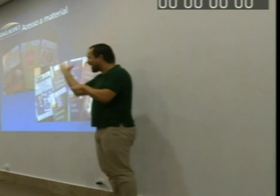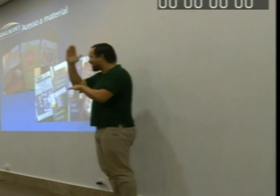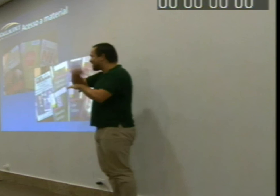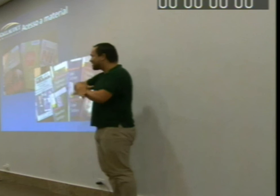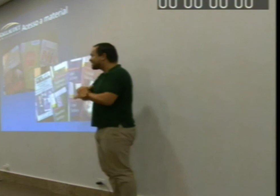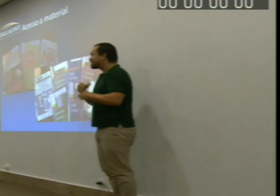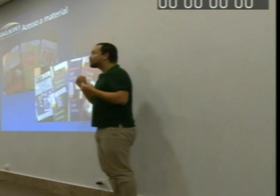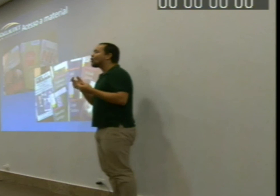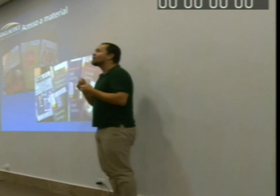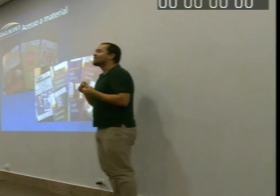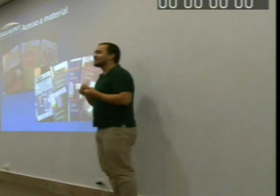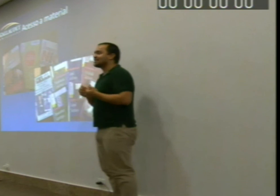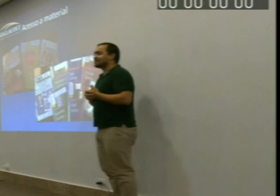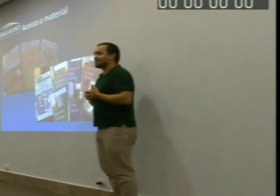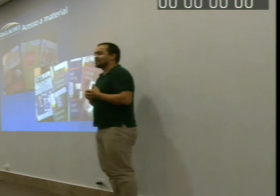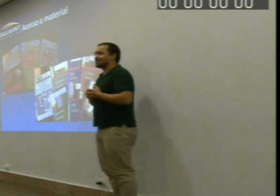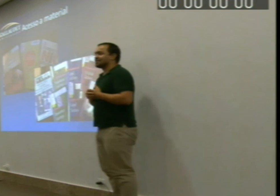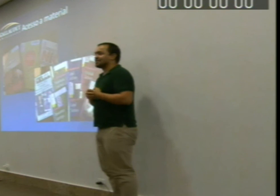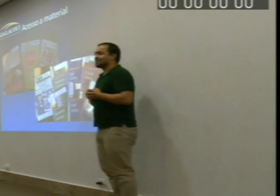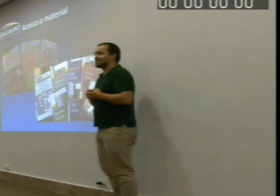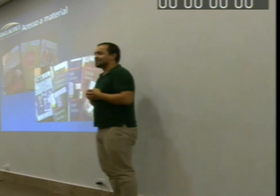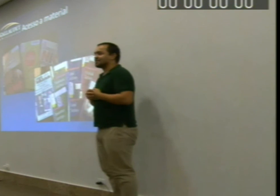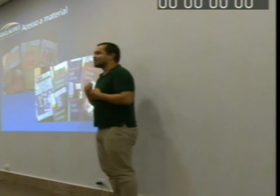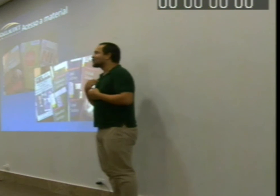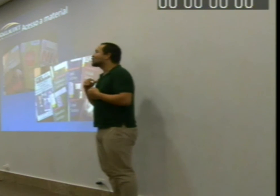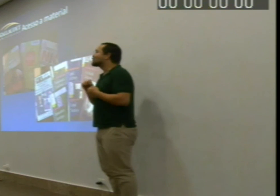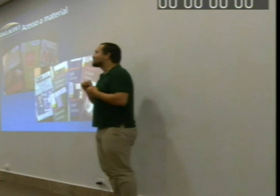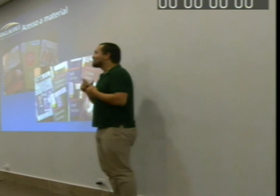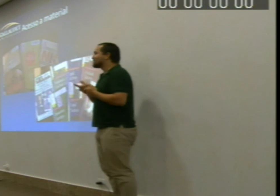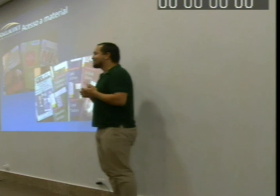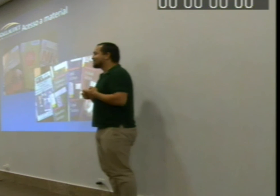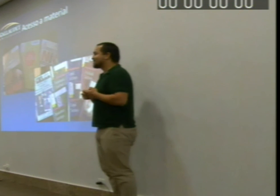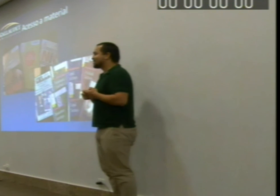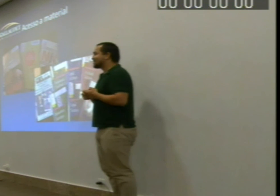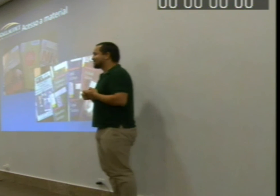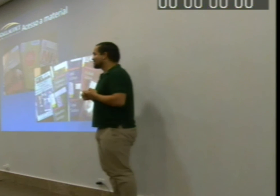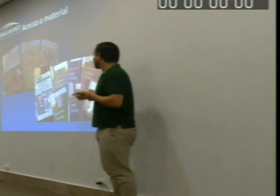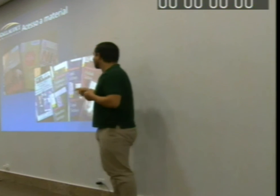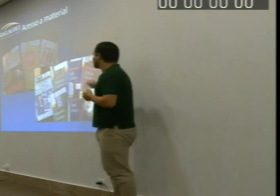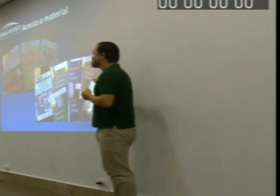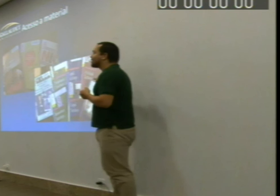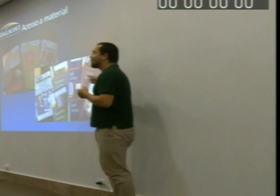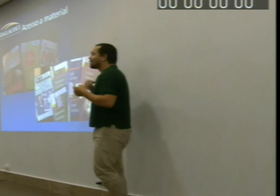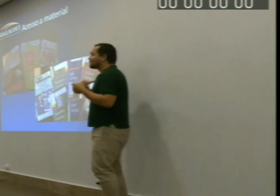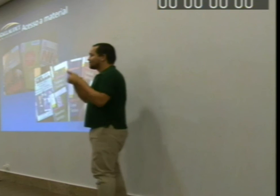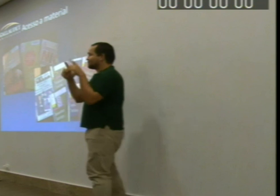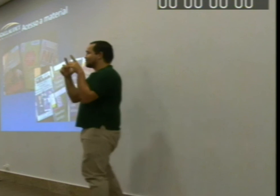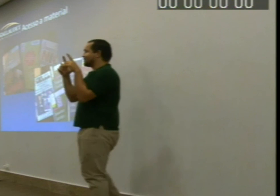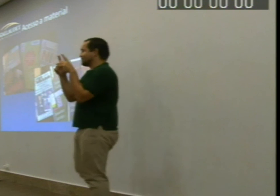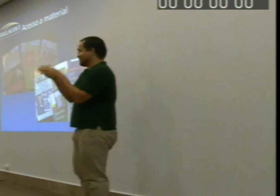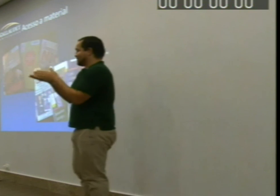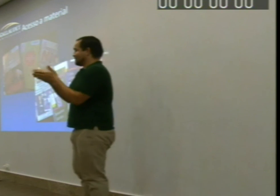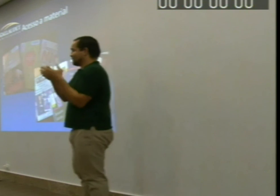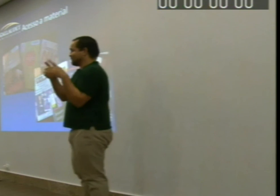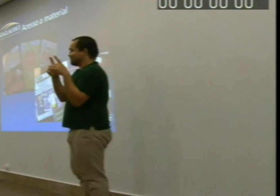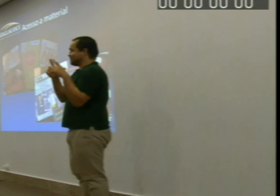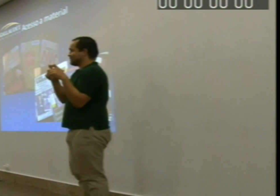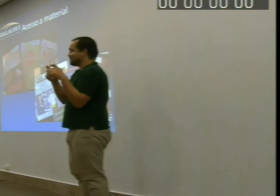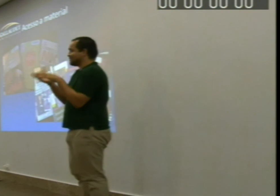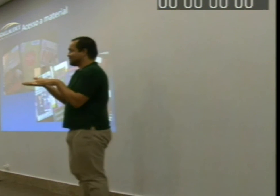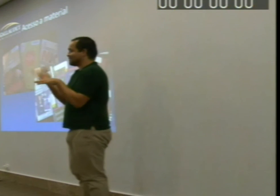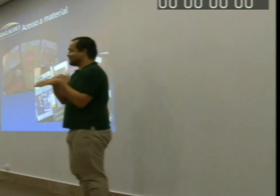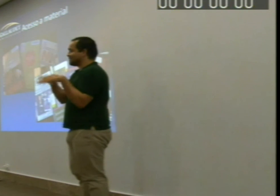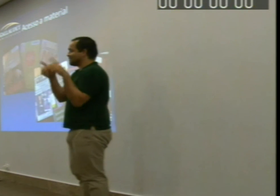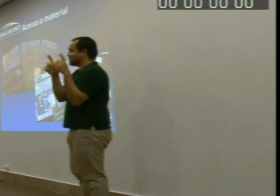biblioteca virar madrugada Como que eu ia fazer Como que eu ia fazer que que eu